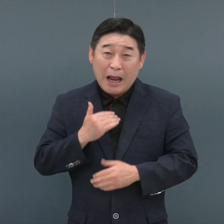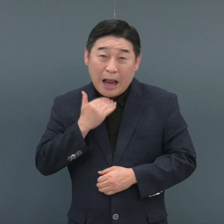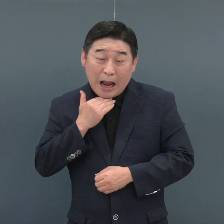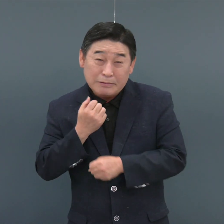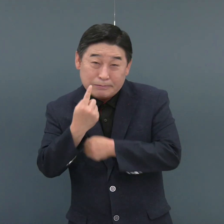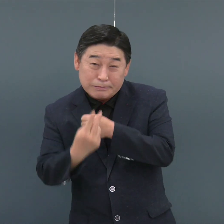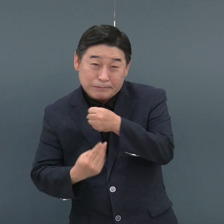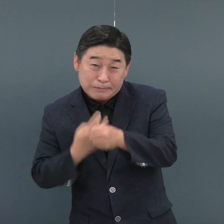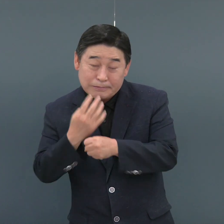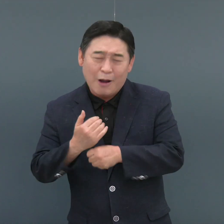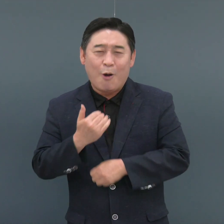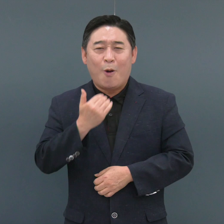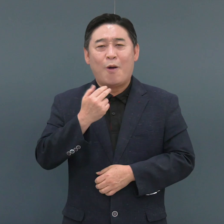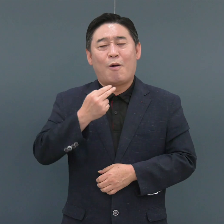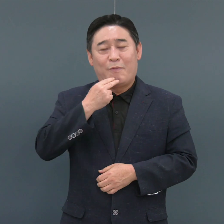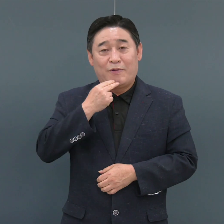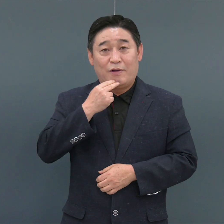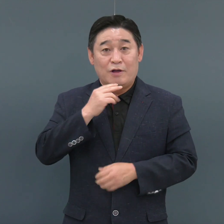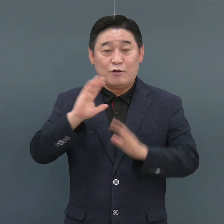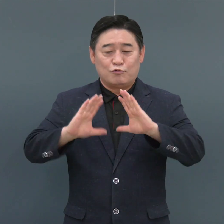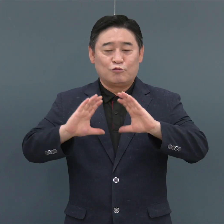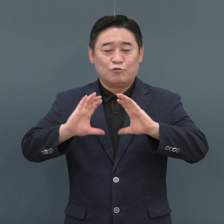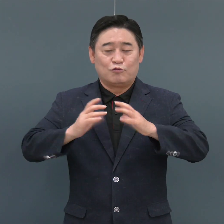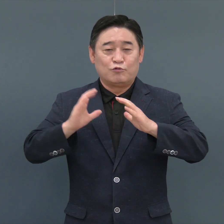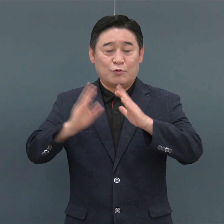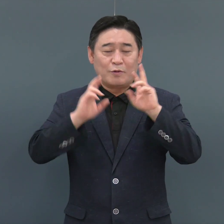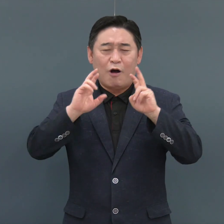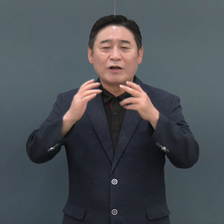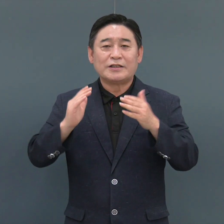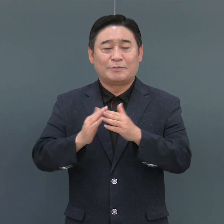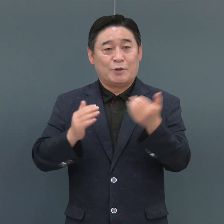없도록 국공립 어린이집을 50%까지 확충하겠습니다.